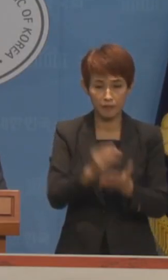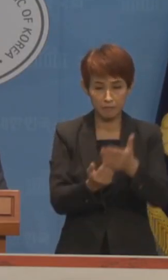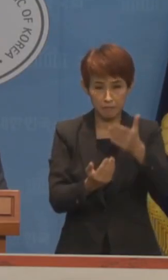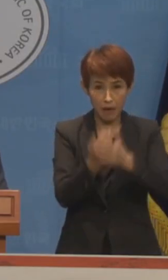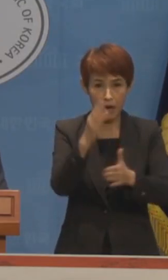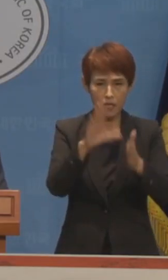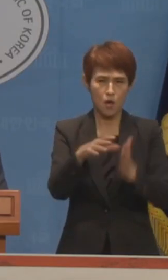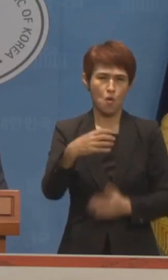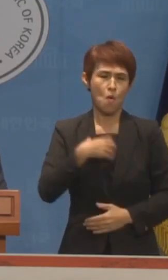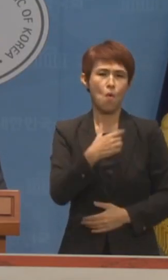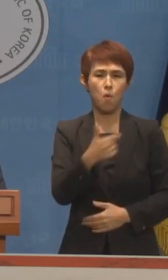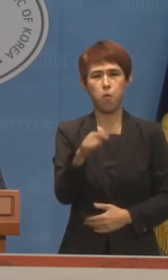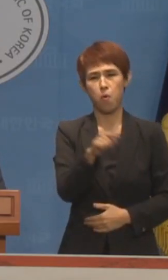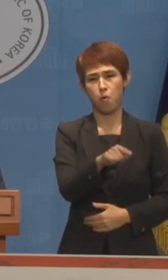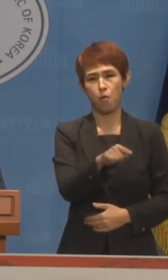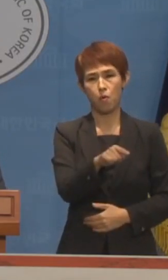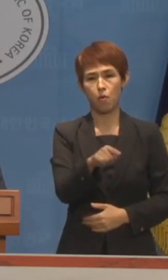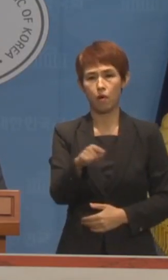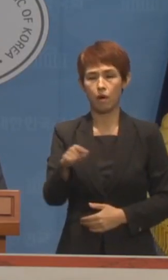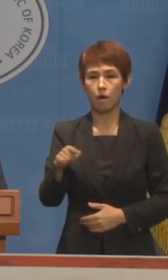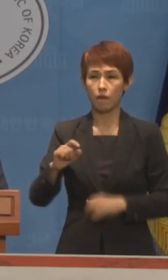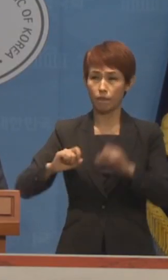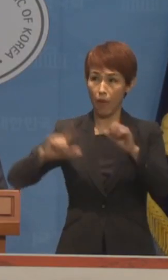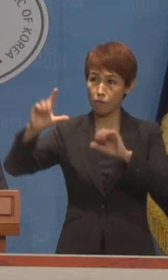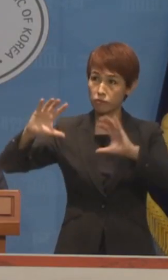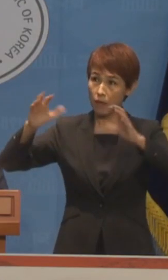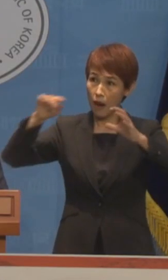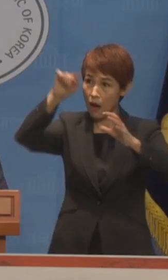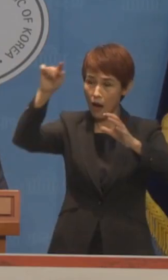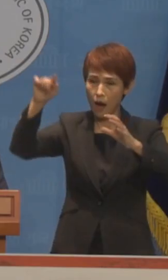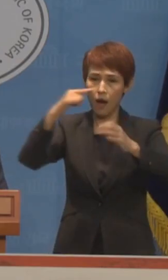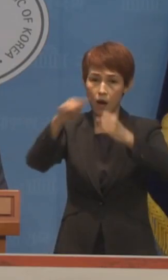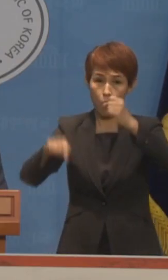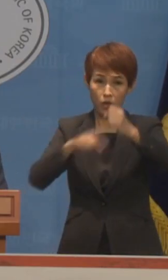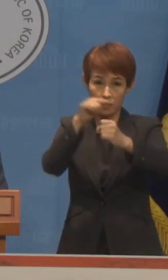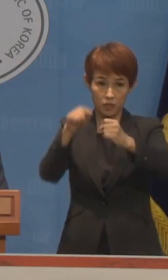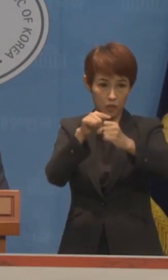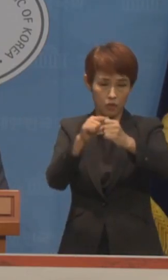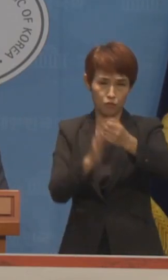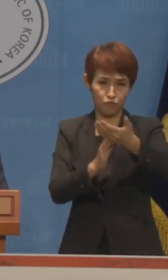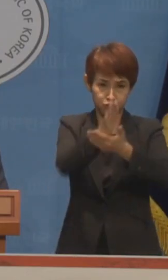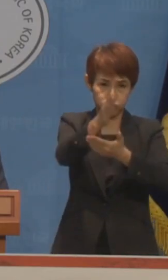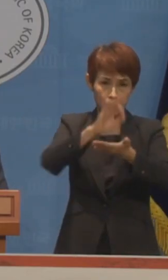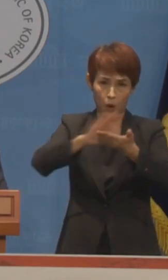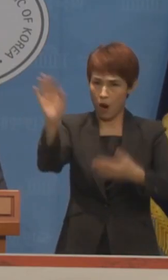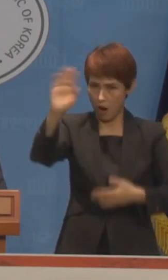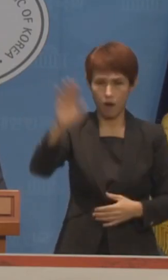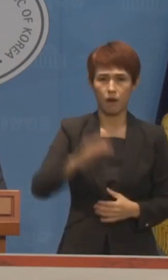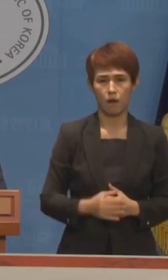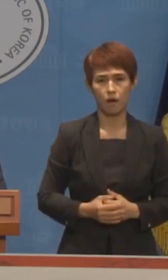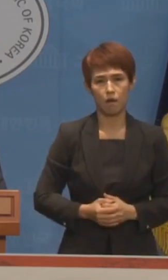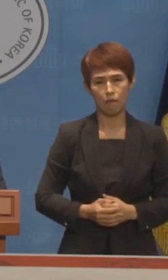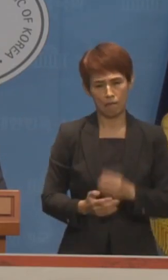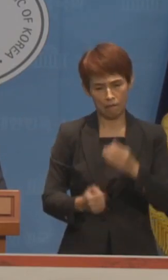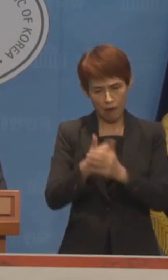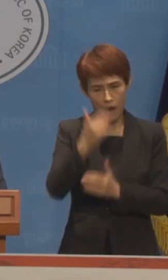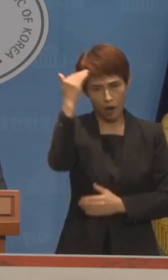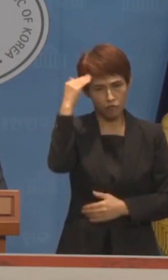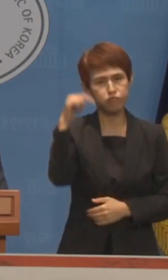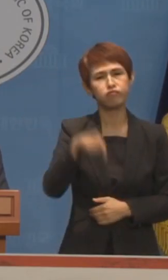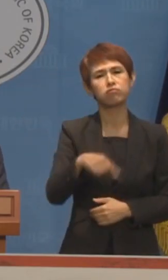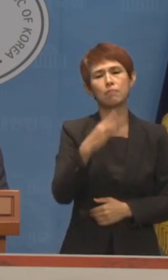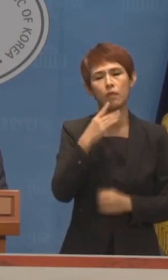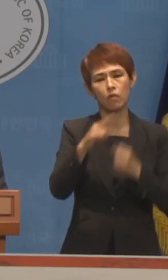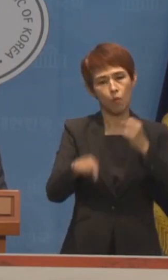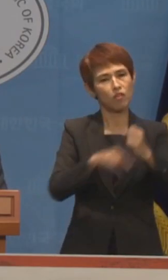위험한 에너지이기 때문에 대부분의 나라가 원전을 주 에너지로 사용하고 있지 않습니다. 그런데 유독 대한민국만